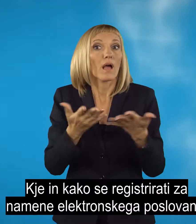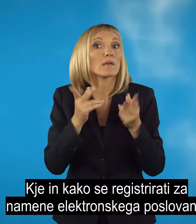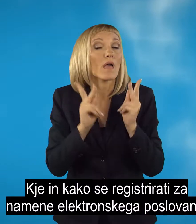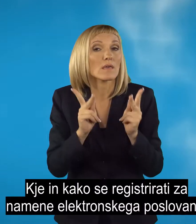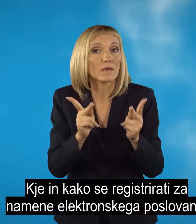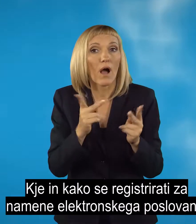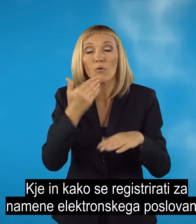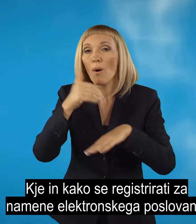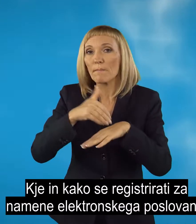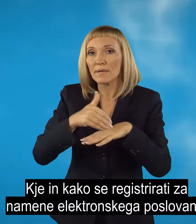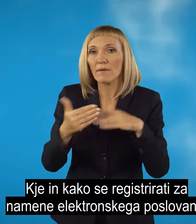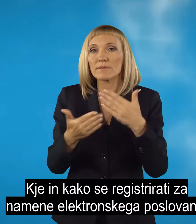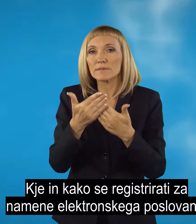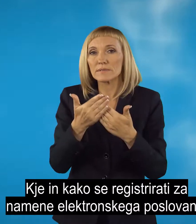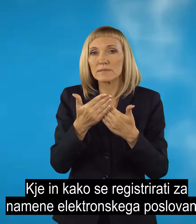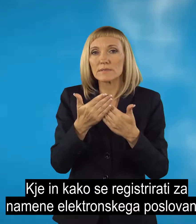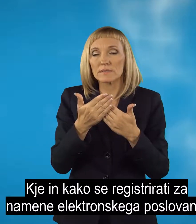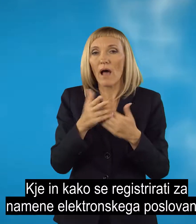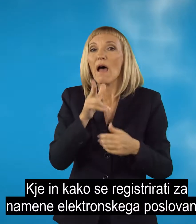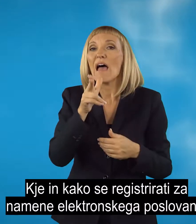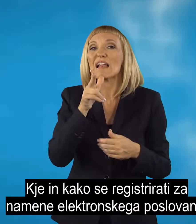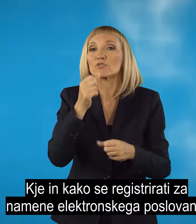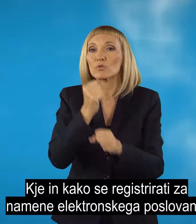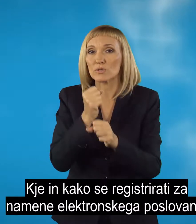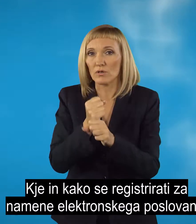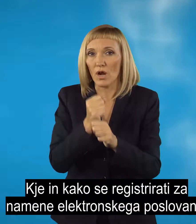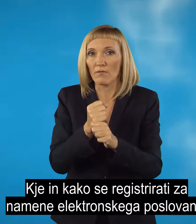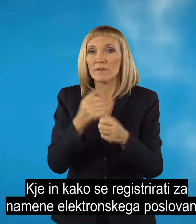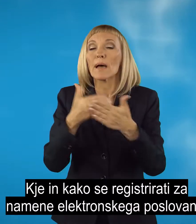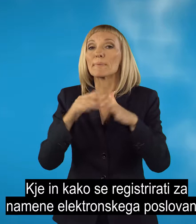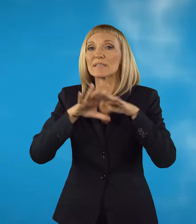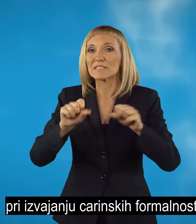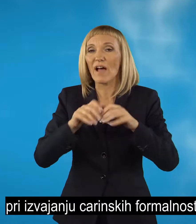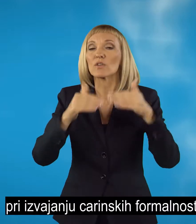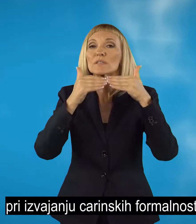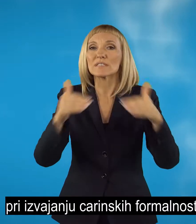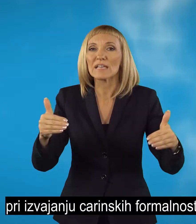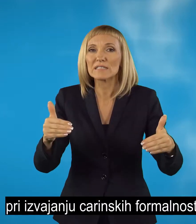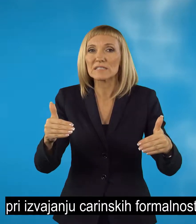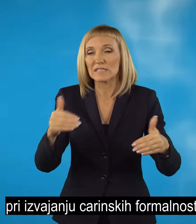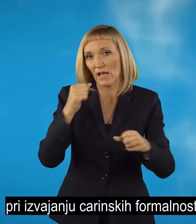Kje in kako se registrirati za namene elektronskega poslovanja pri izvajanju carinskih